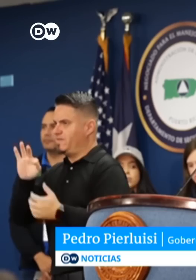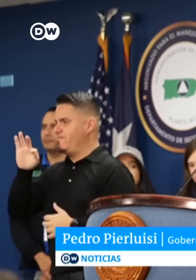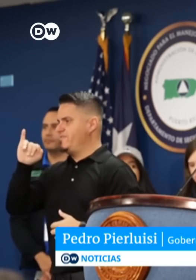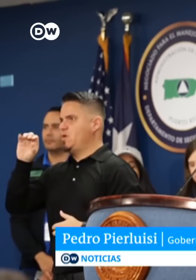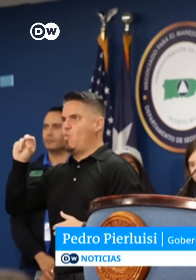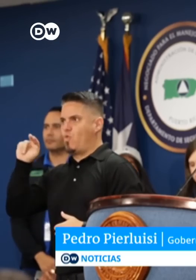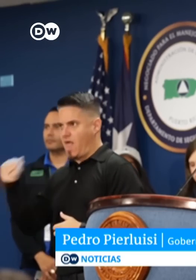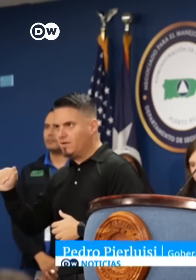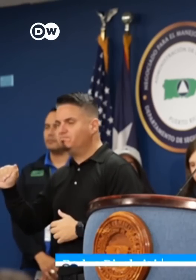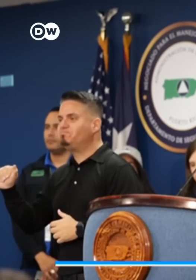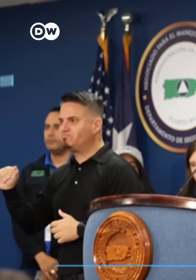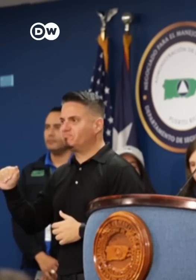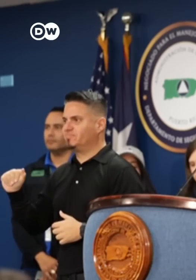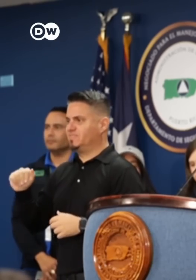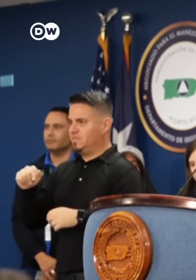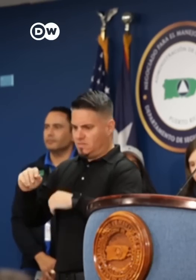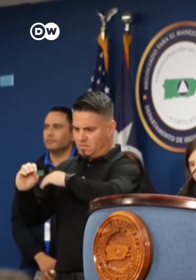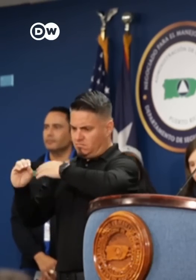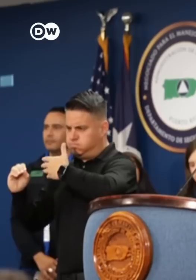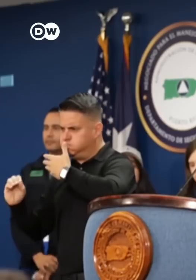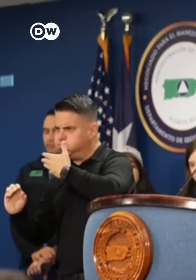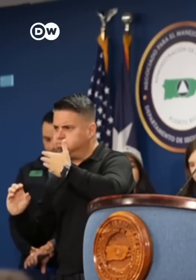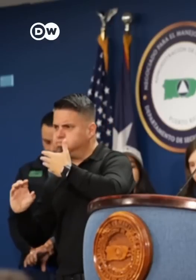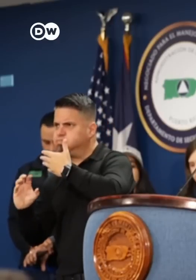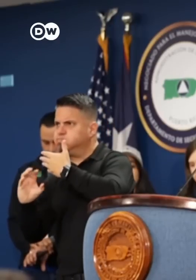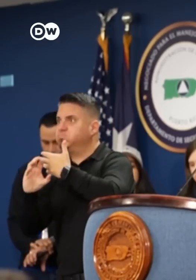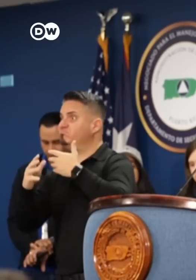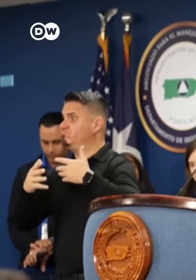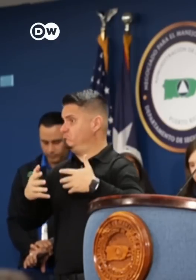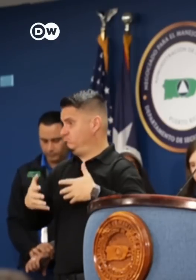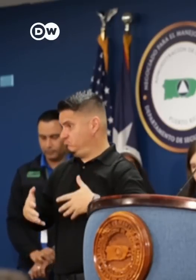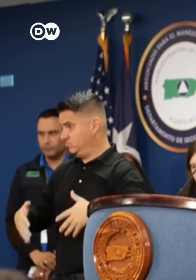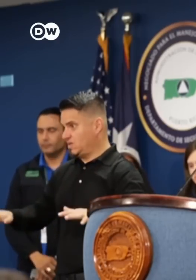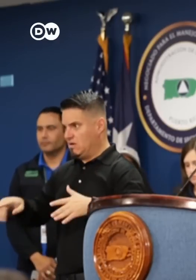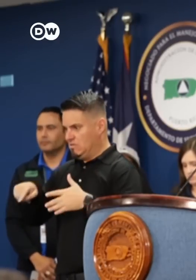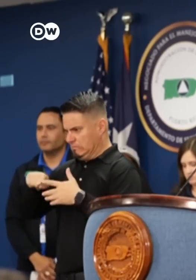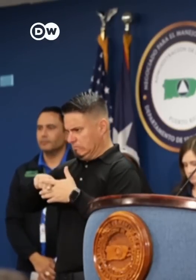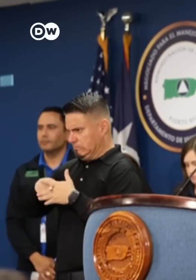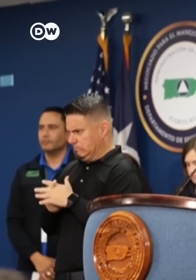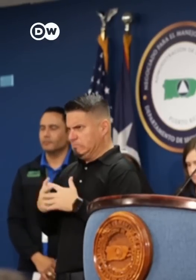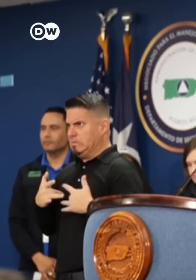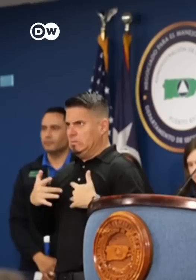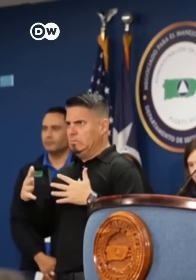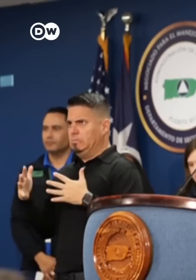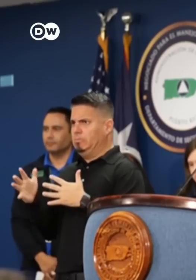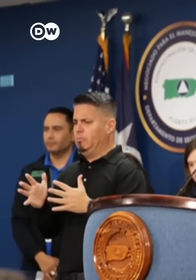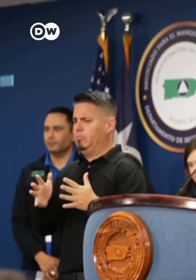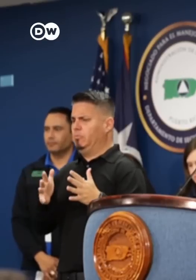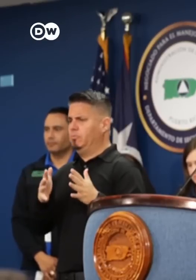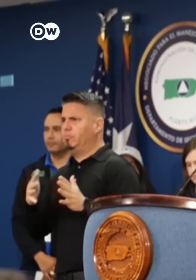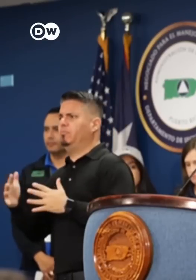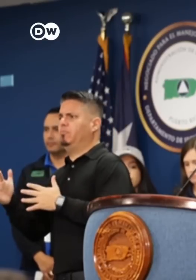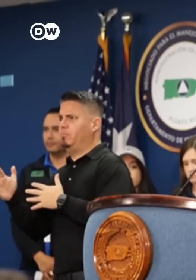estará pasando al sur de Puerto Rico y ya estamos comenzando a sentir sus efectos. La